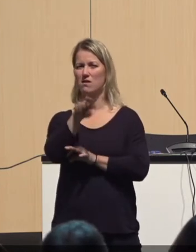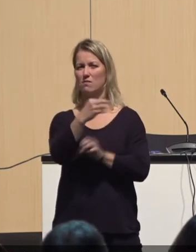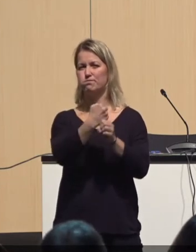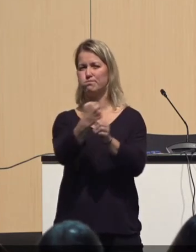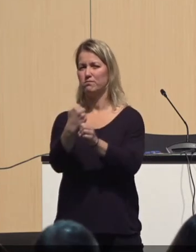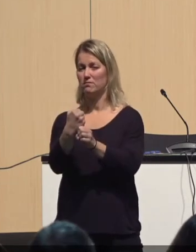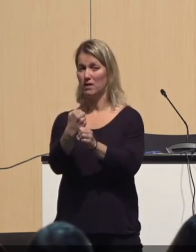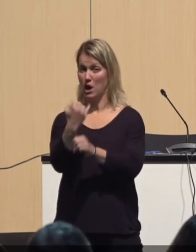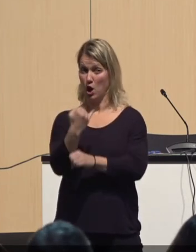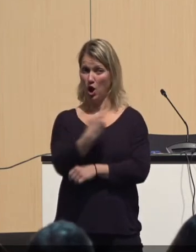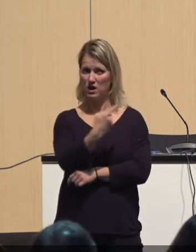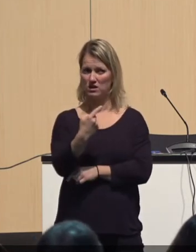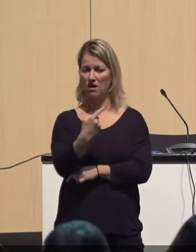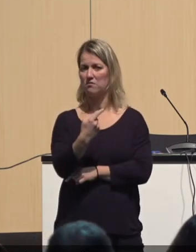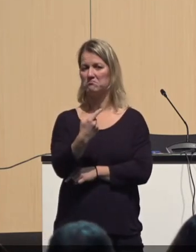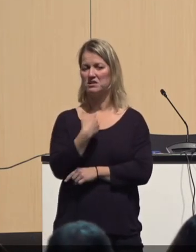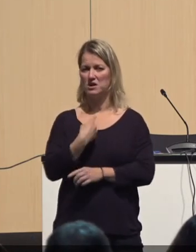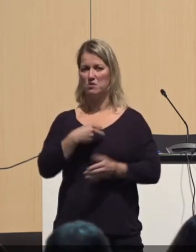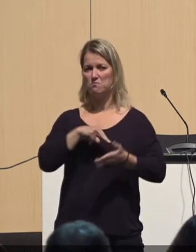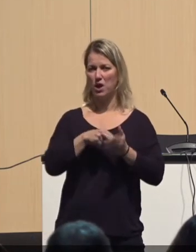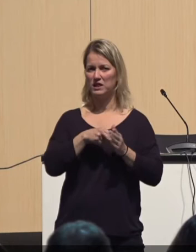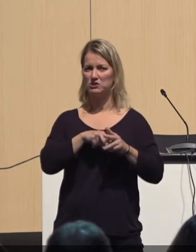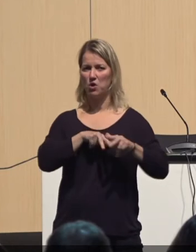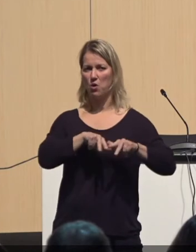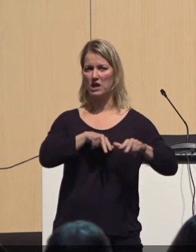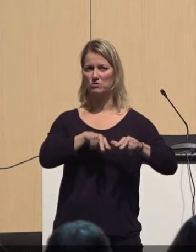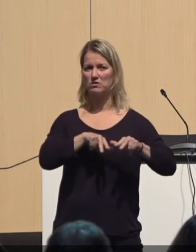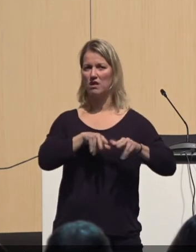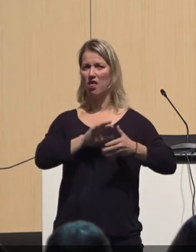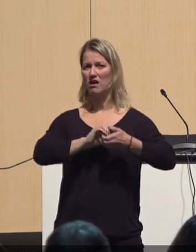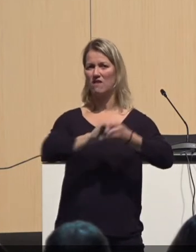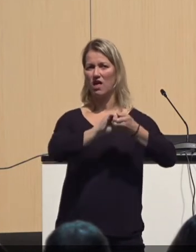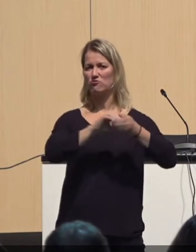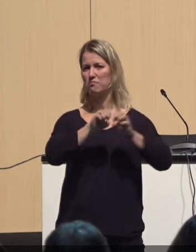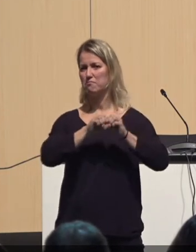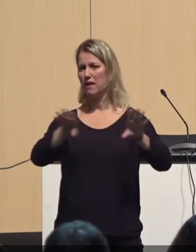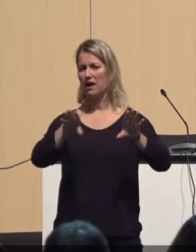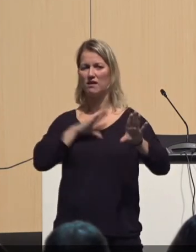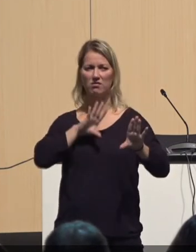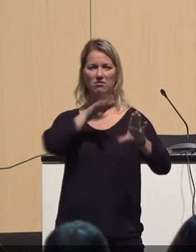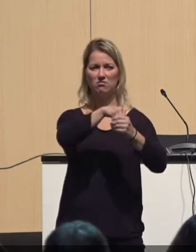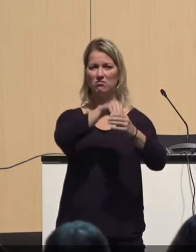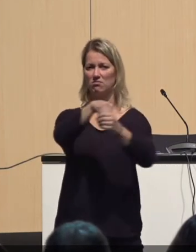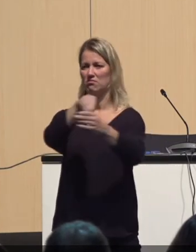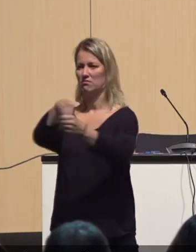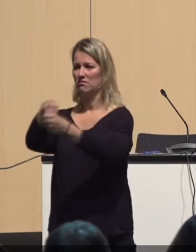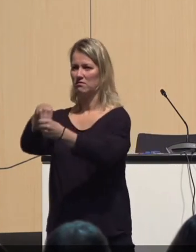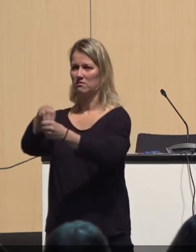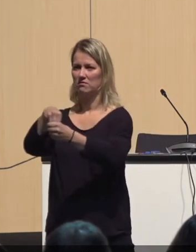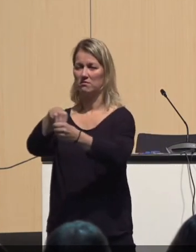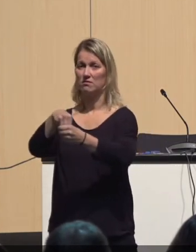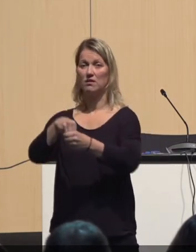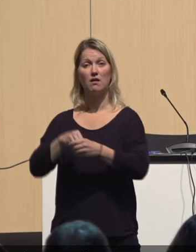Leute, die in politischen Organisationen, Gewerkschaften oder in Medien vertreten sind und viel, ich sag mal, am